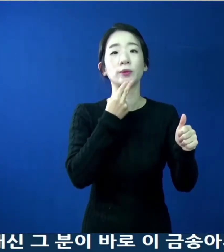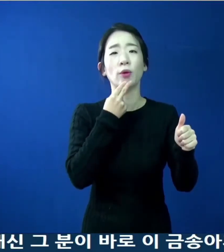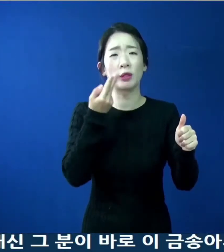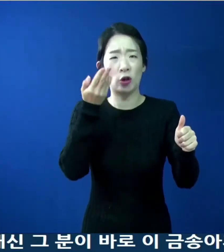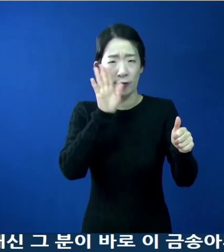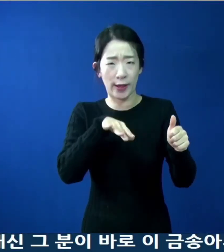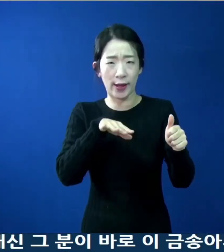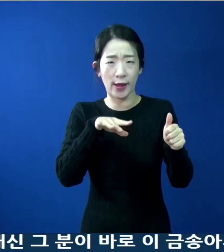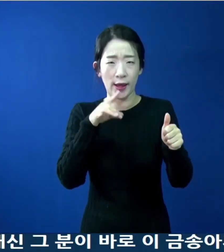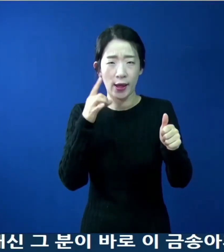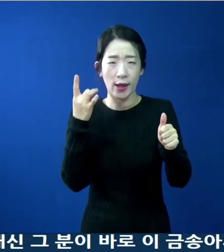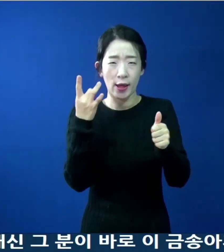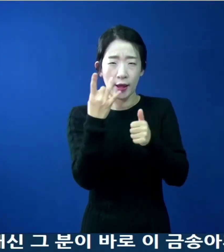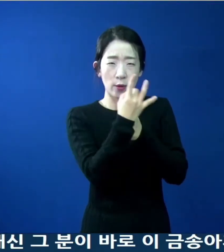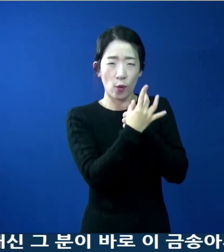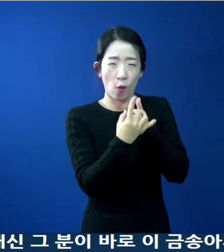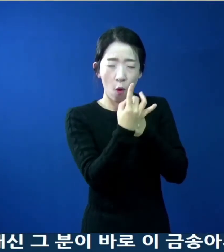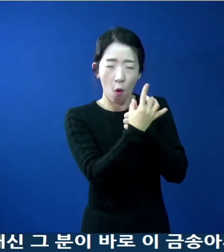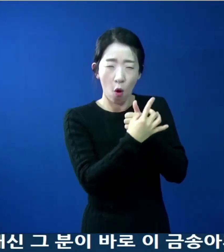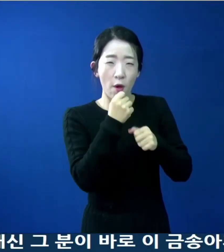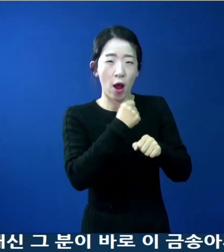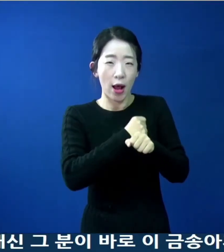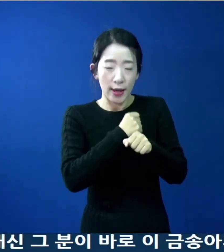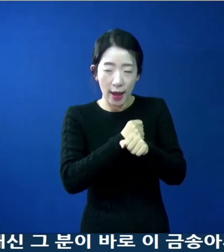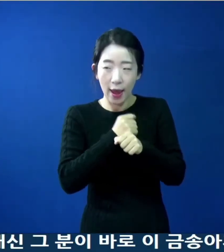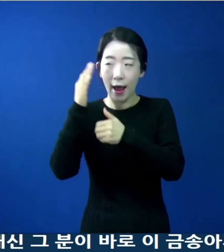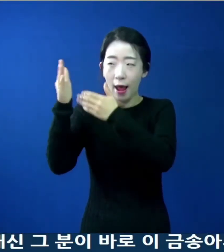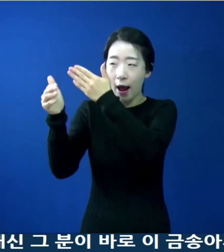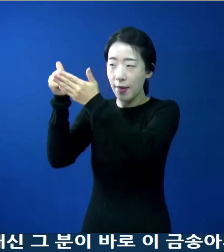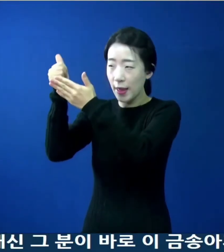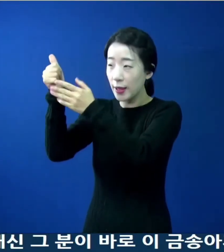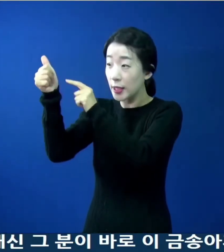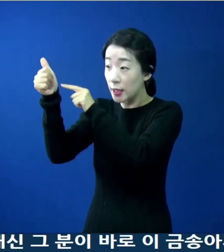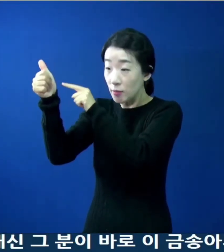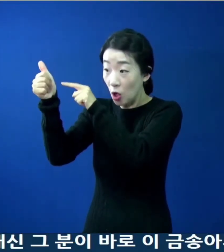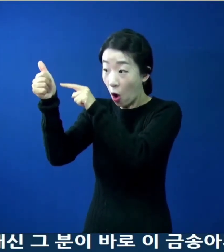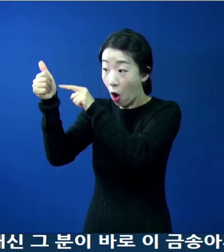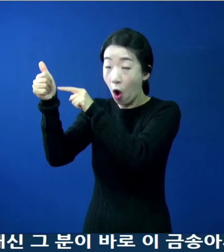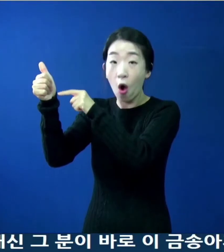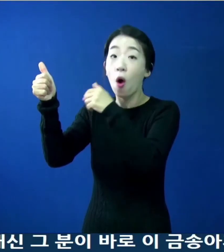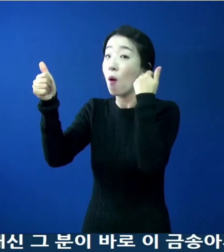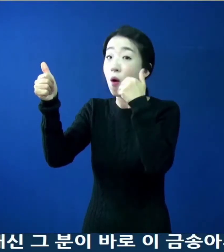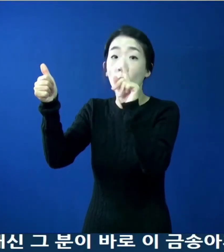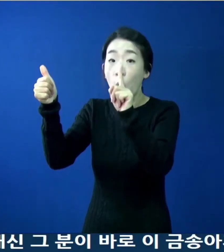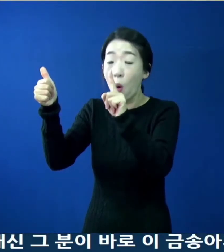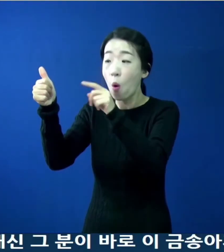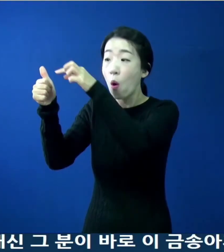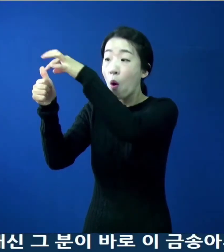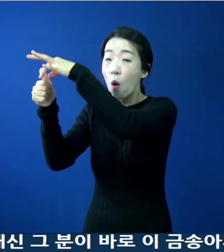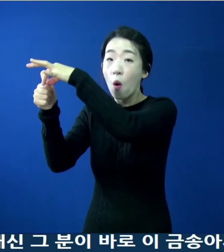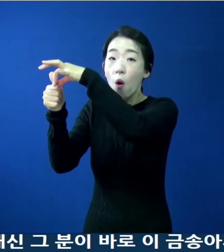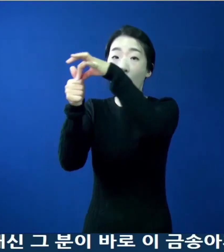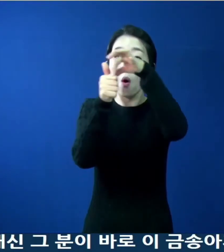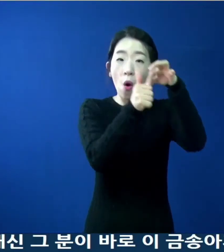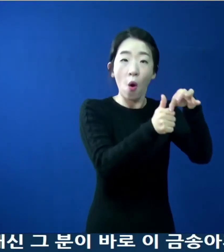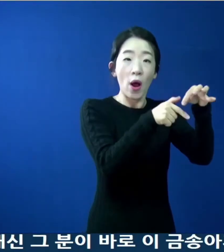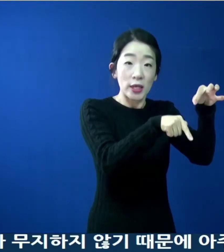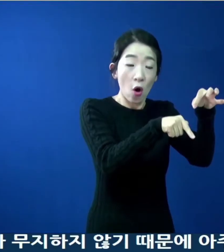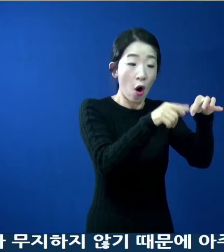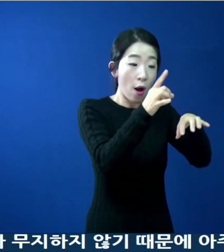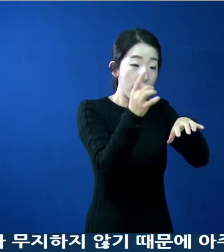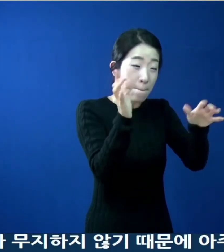교묘한 우상을 숭배할 수 있냐면, 하나님이 이거야, 하나님이 빛나는